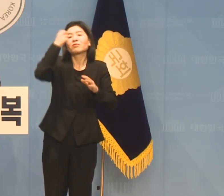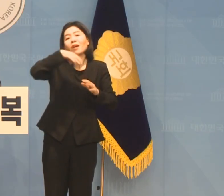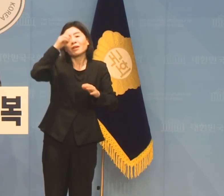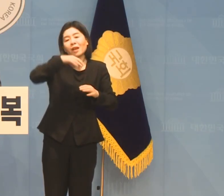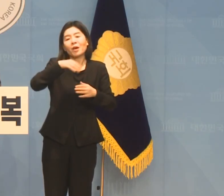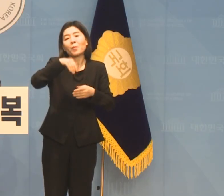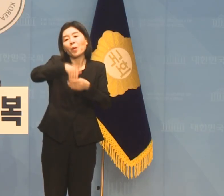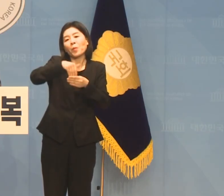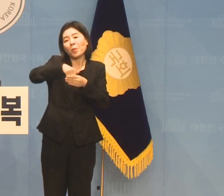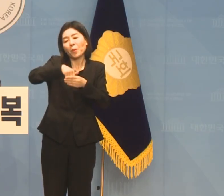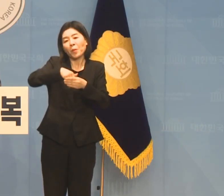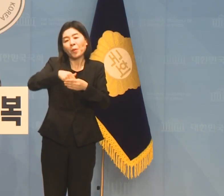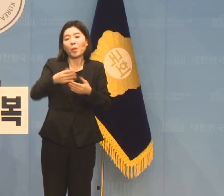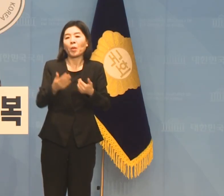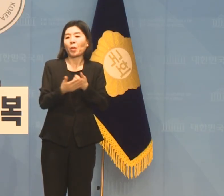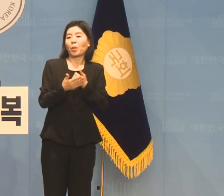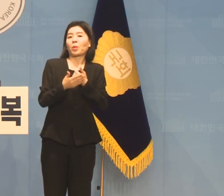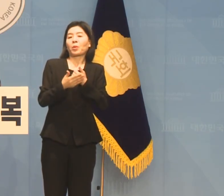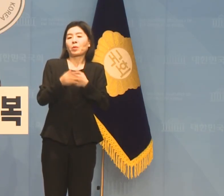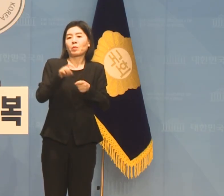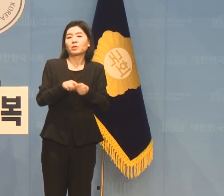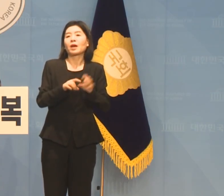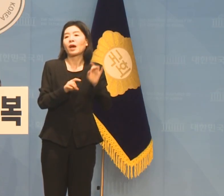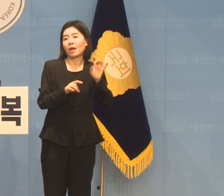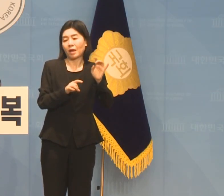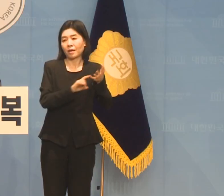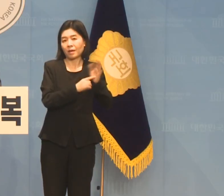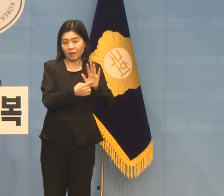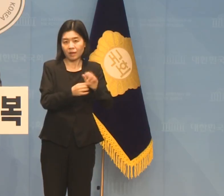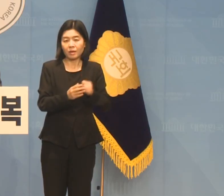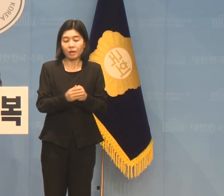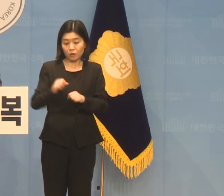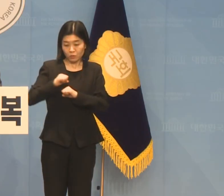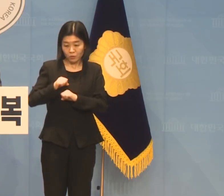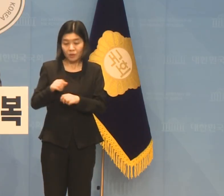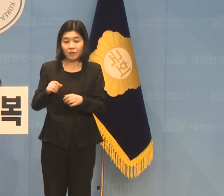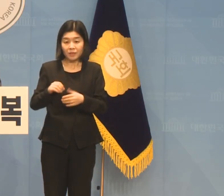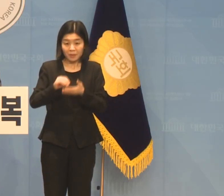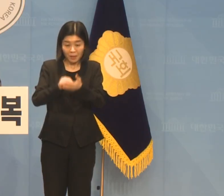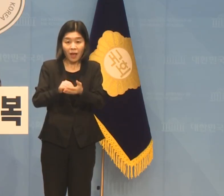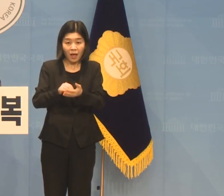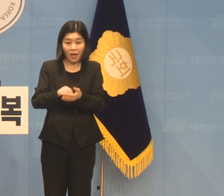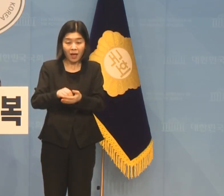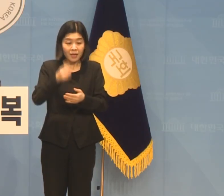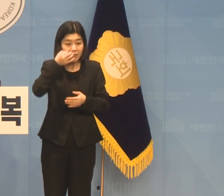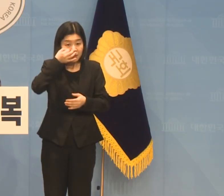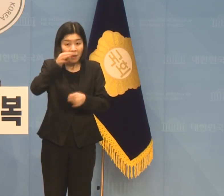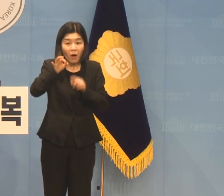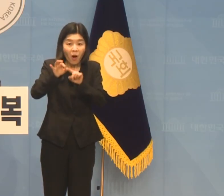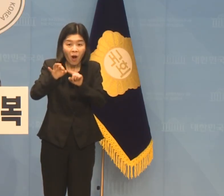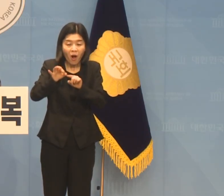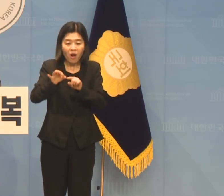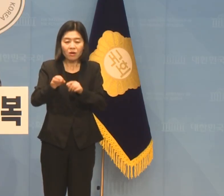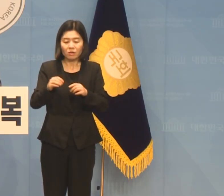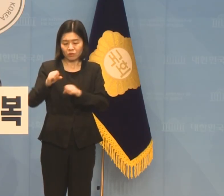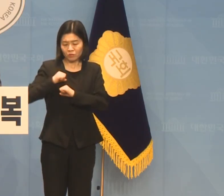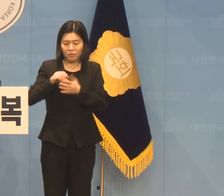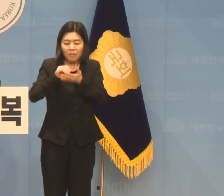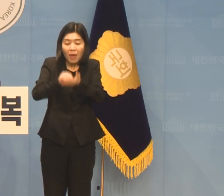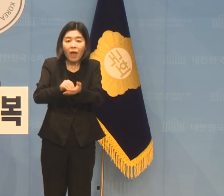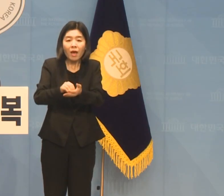심보를 드러내고 있습니다. 복무기간 10개월은 훈련 마치고 부대에 배치되어 몇 개월 복무하는